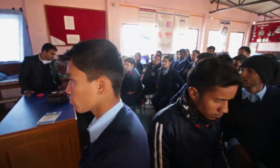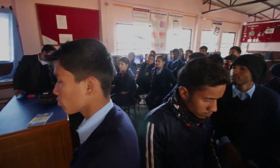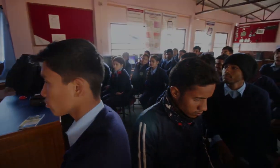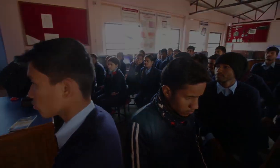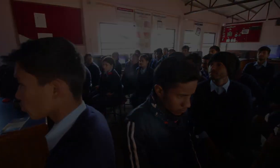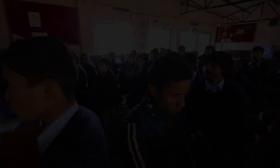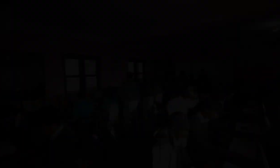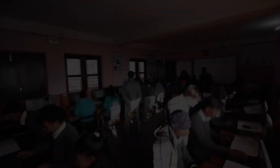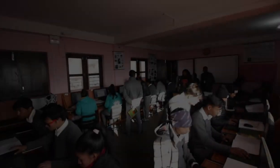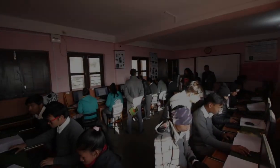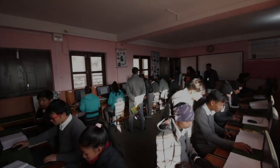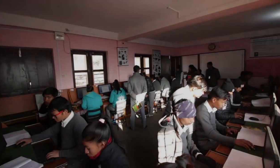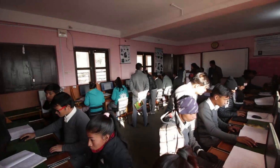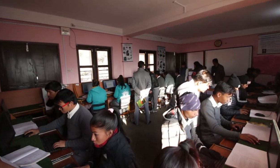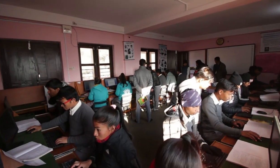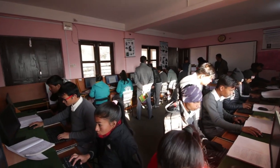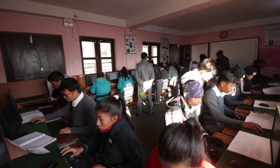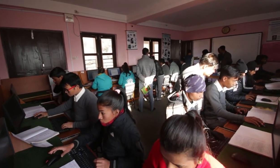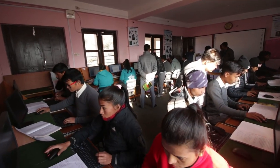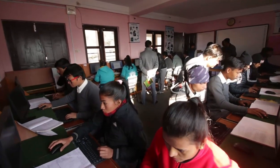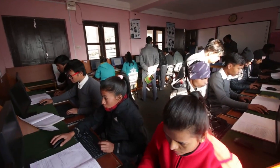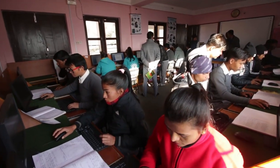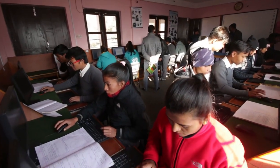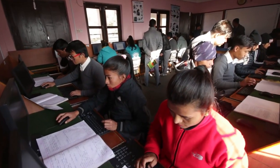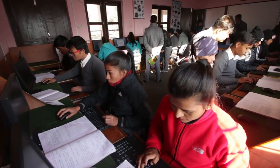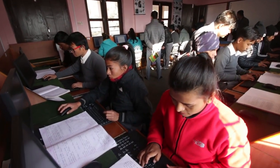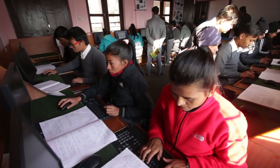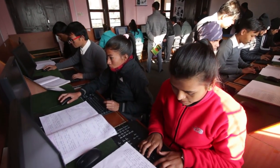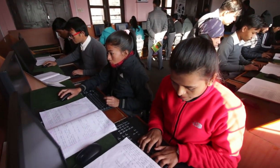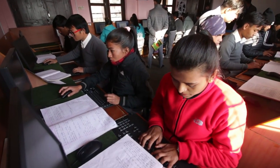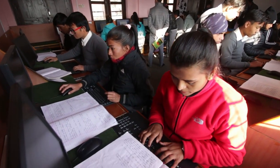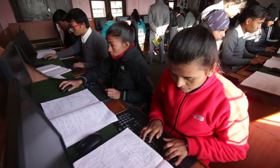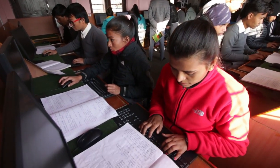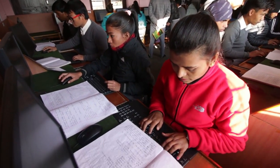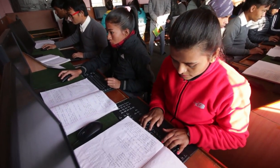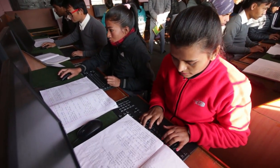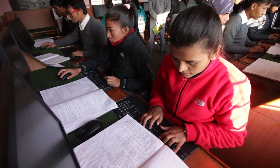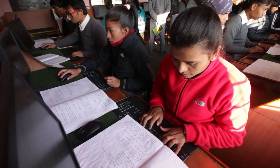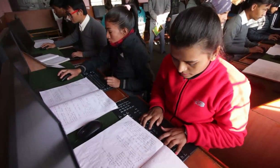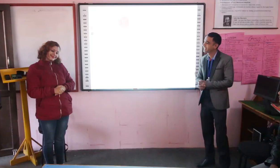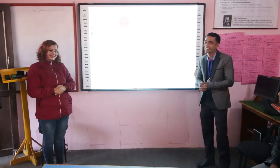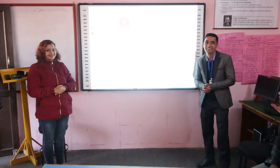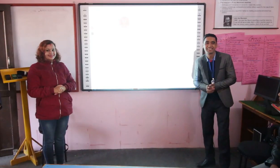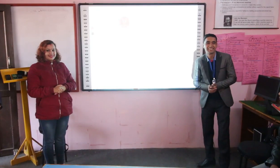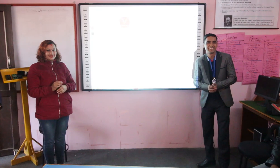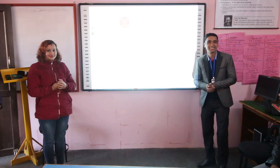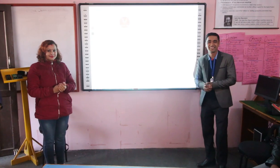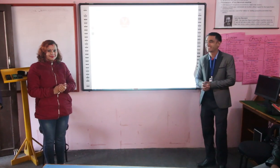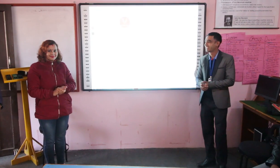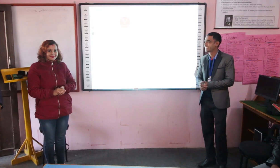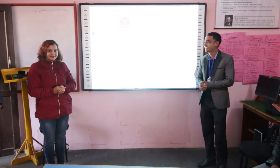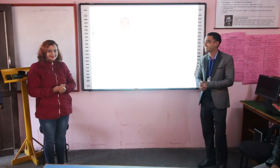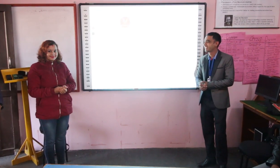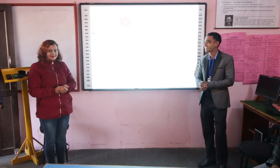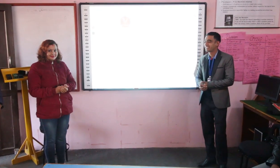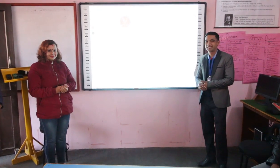पर्ने अवस्था छ त्यसैले धौलागिरी बहिरा आवासीय विद्यालयले एसईई पश्चात सिटिभिटी